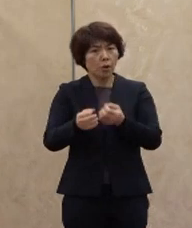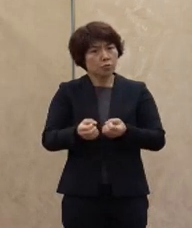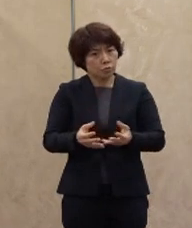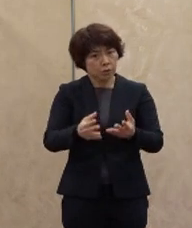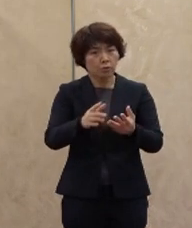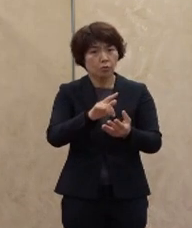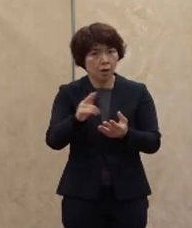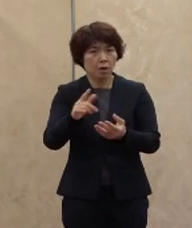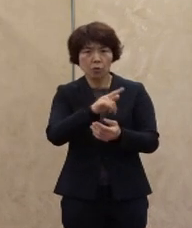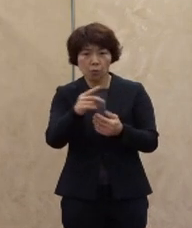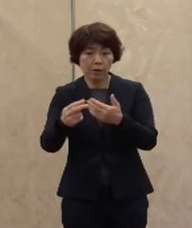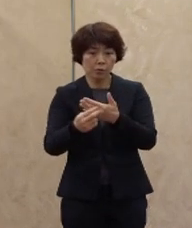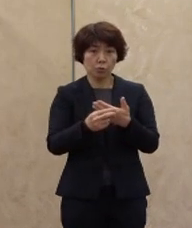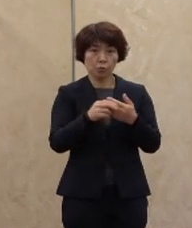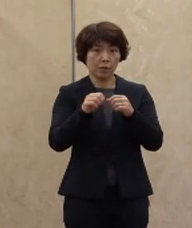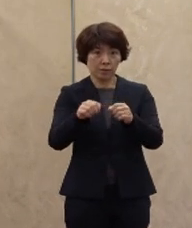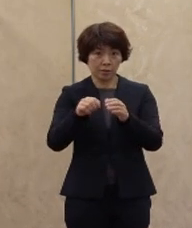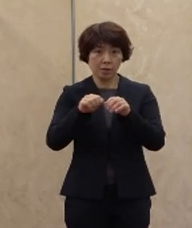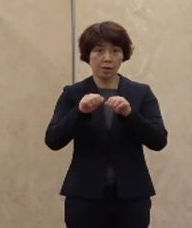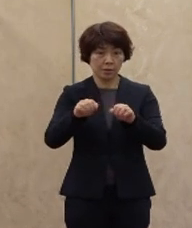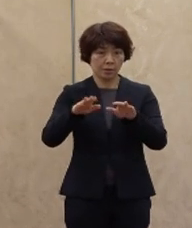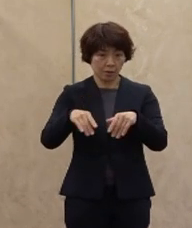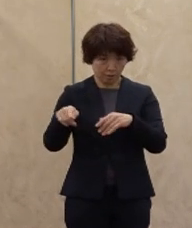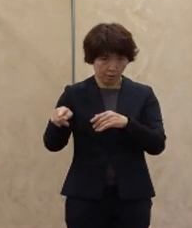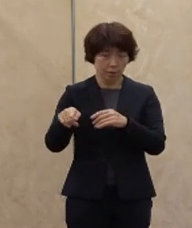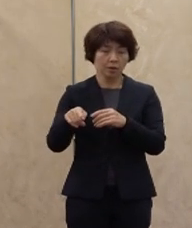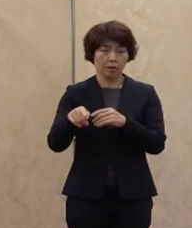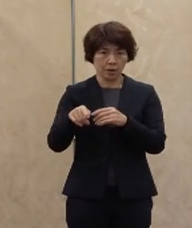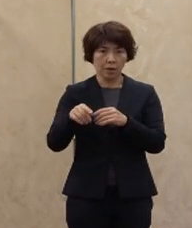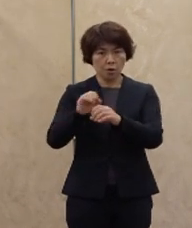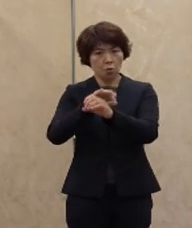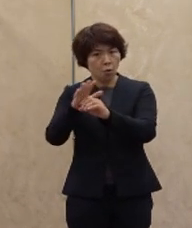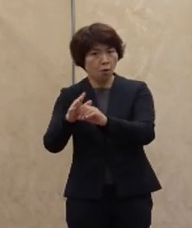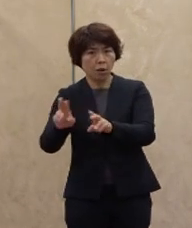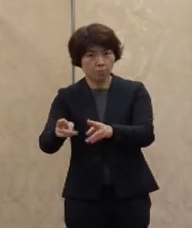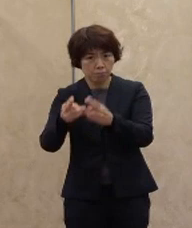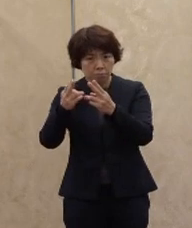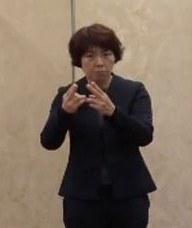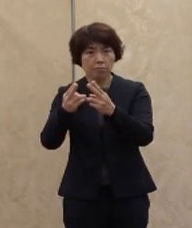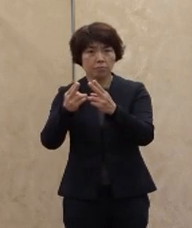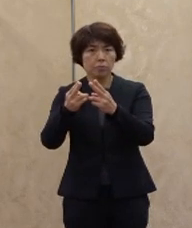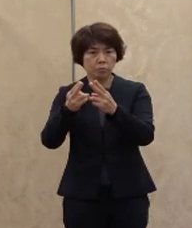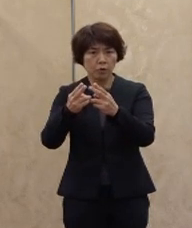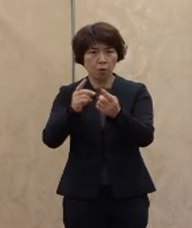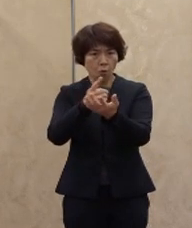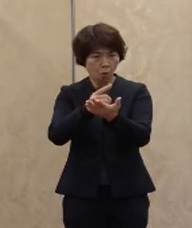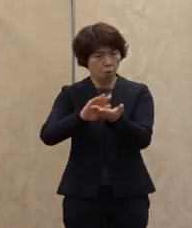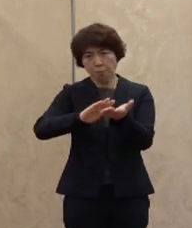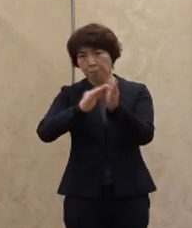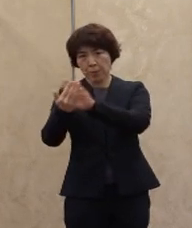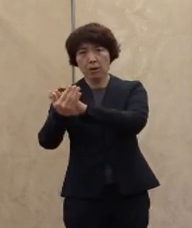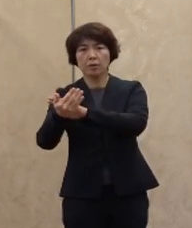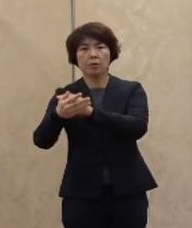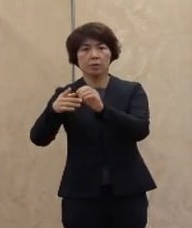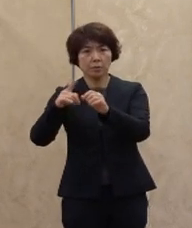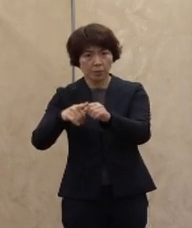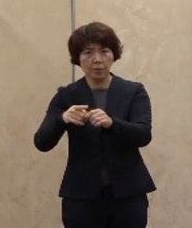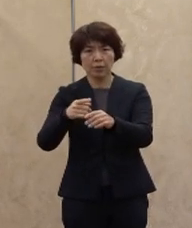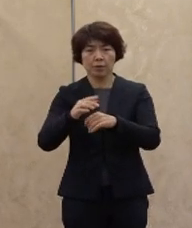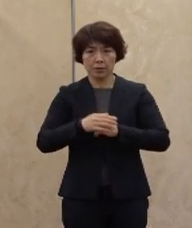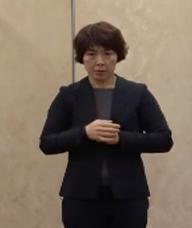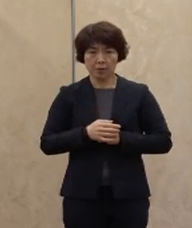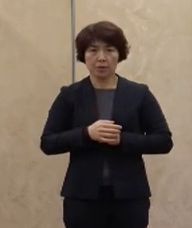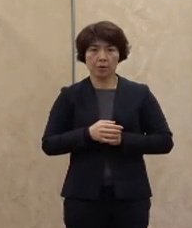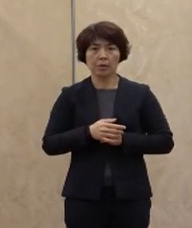た、実施してたわけですけど、コロナ専門病院ということで大きくが方向転換してやってきました。その中